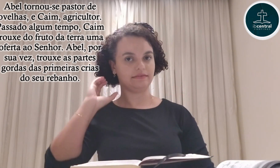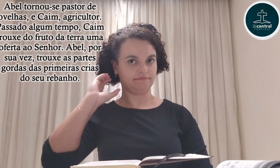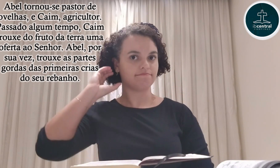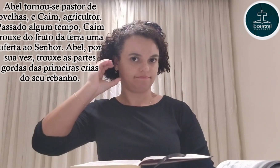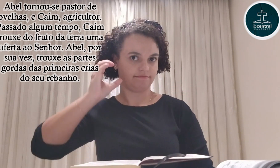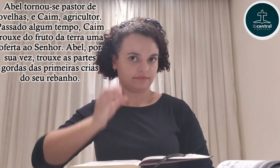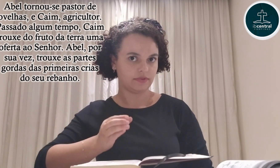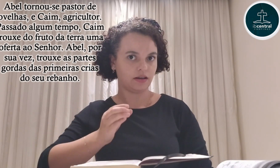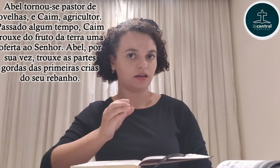E Caim,